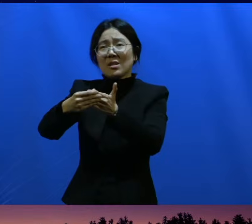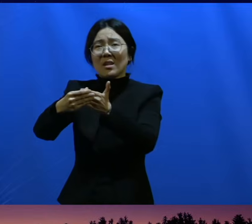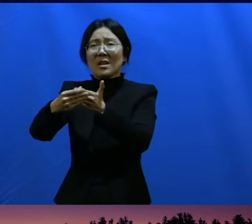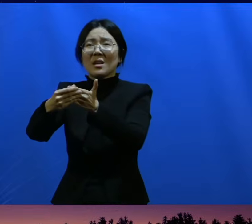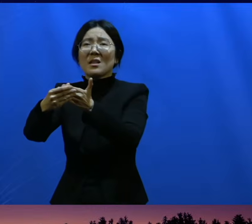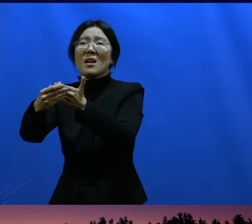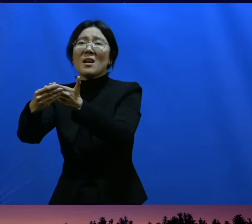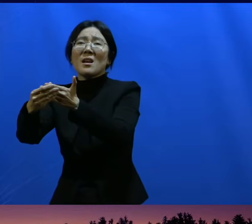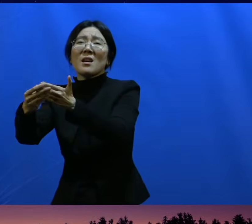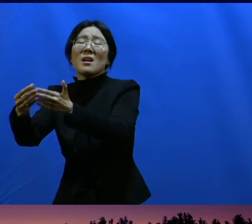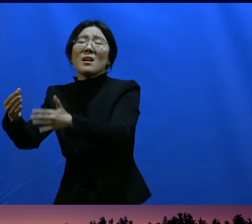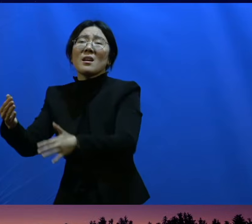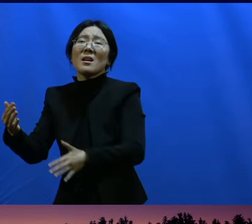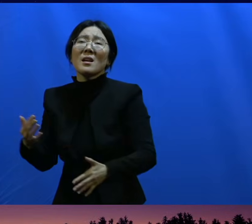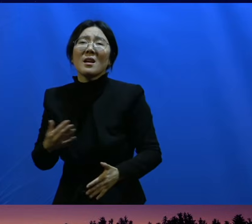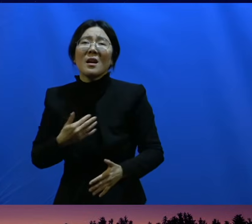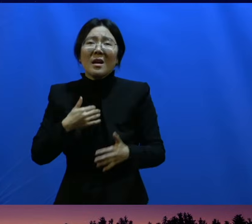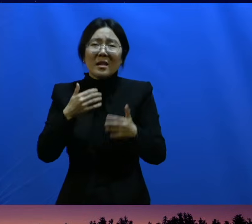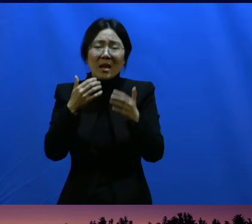이끄시네.